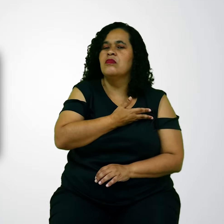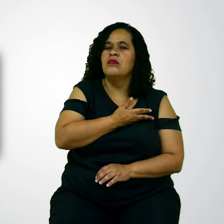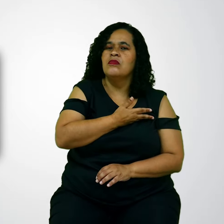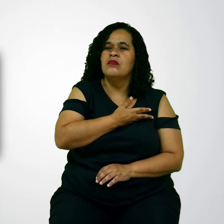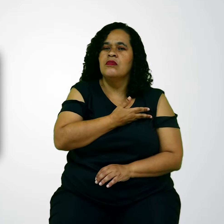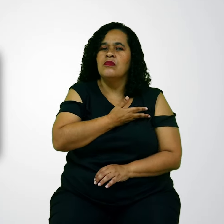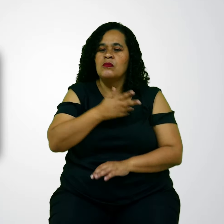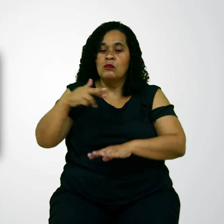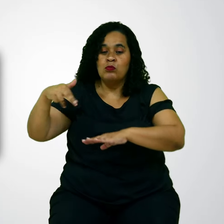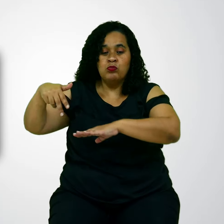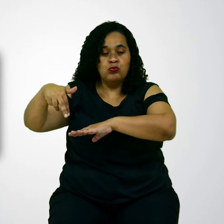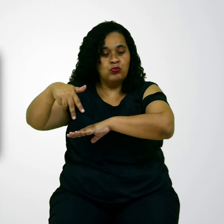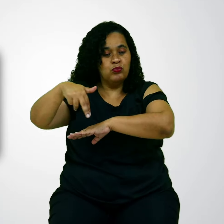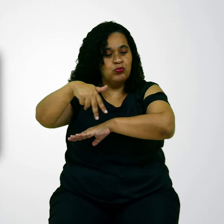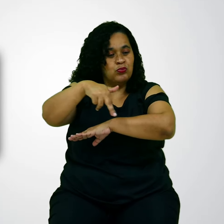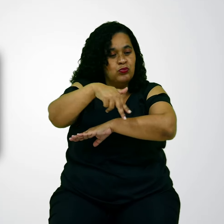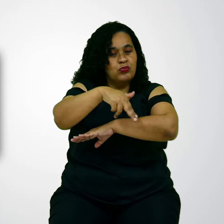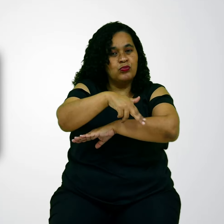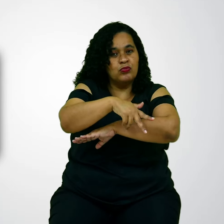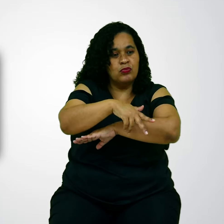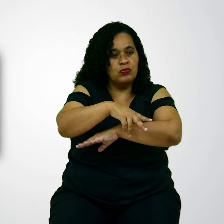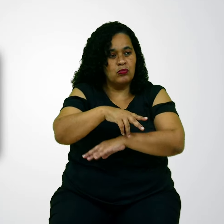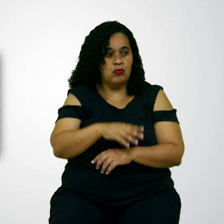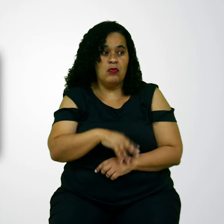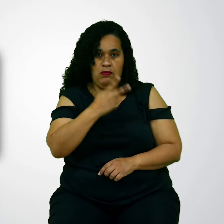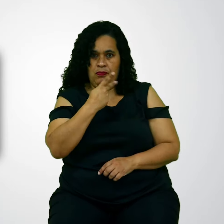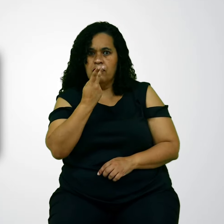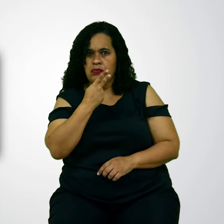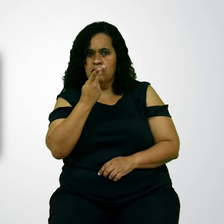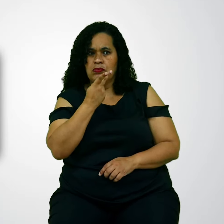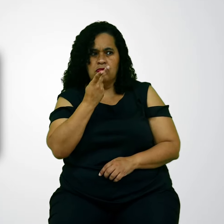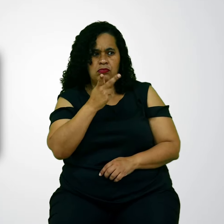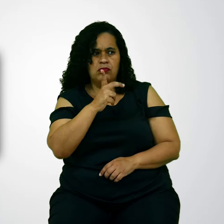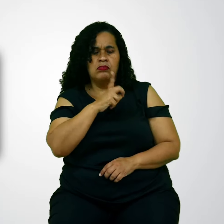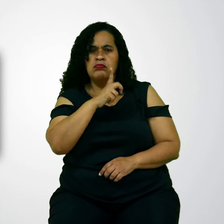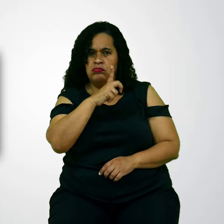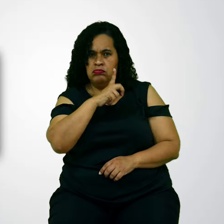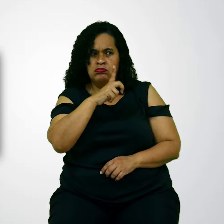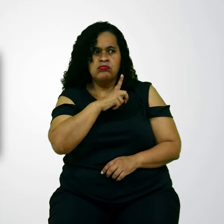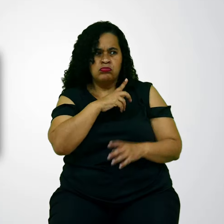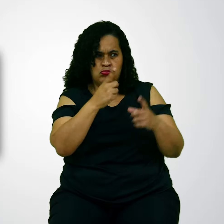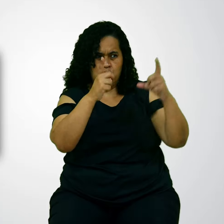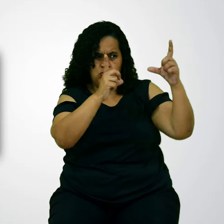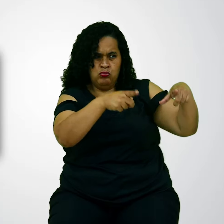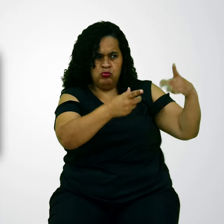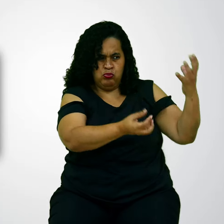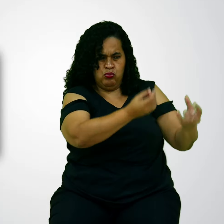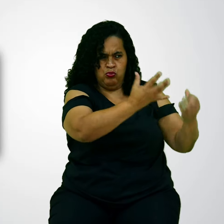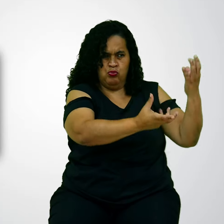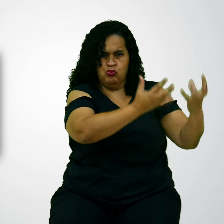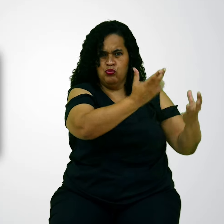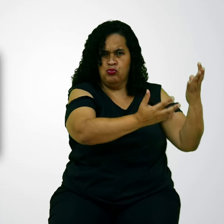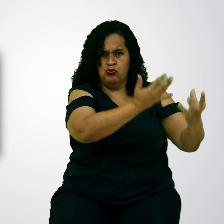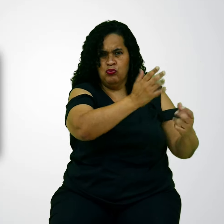amiguinha, é um lago de fogo, quem não tiver aqui... E olha o tamanho do olho da amiga.